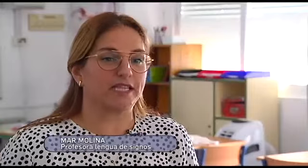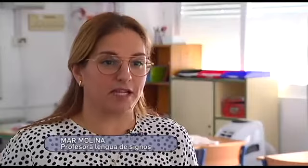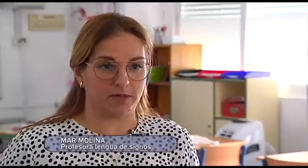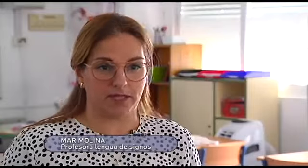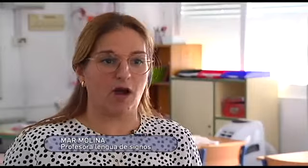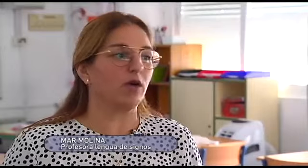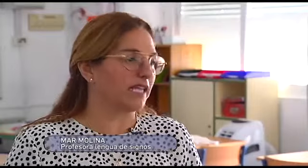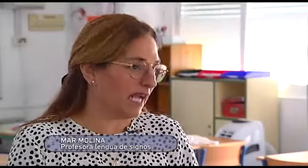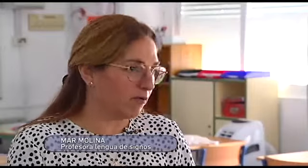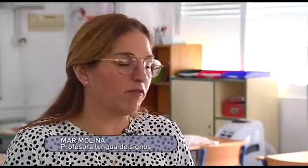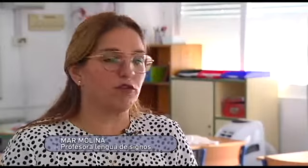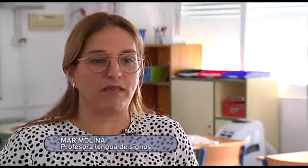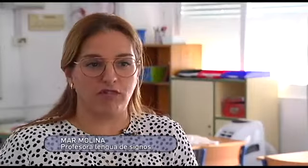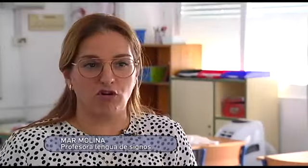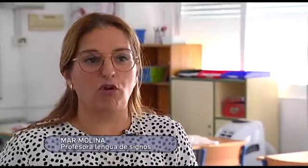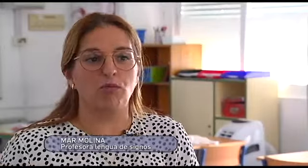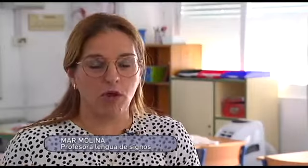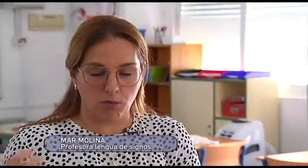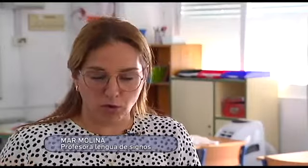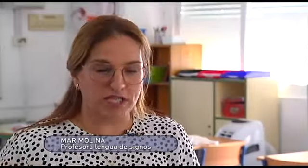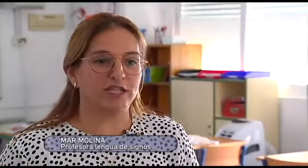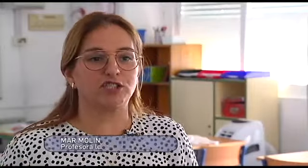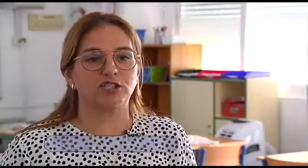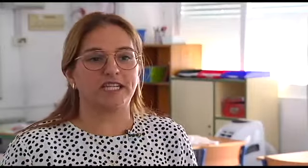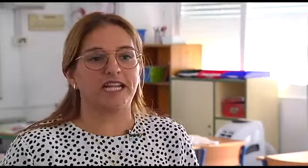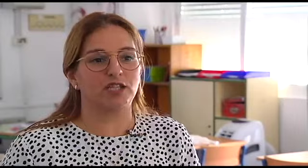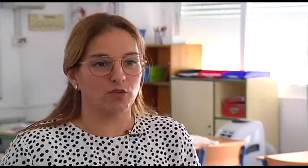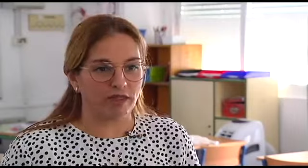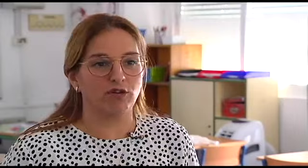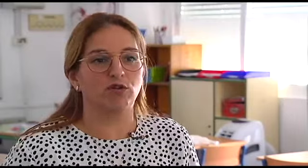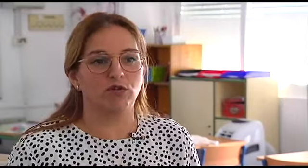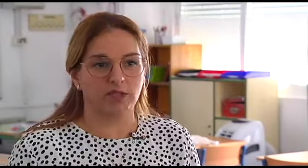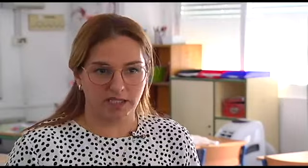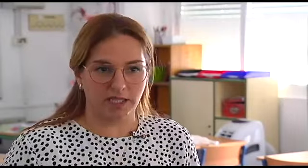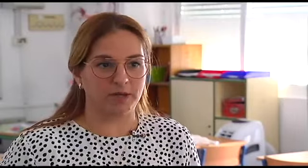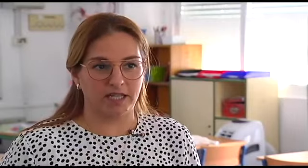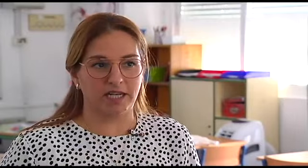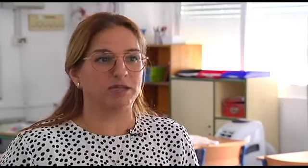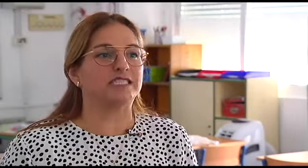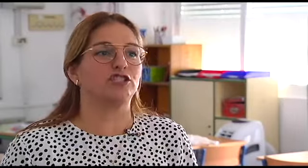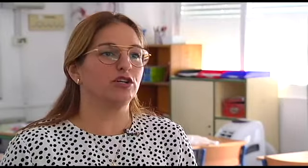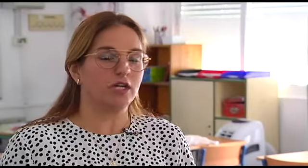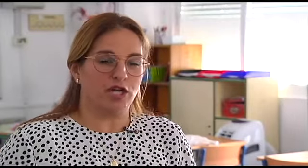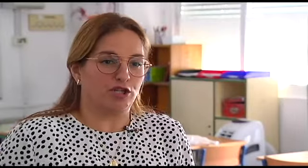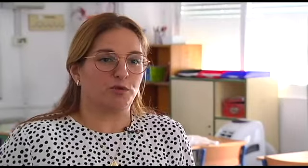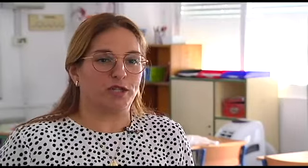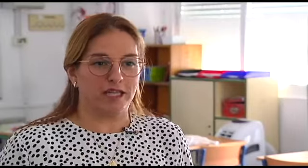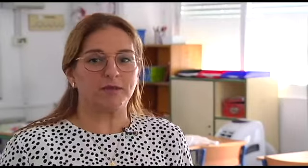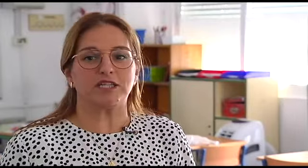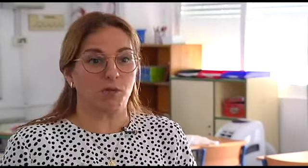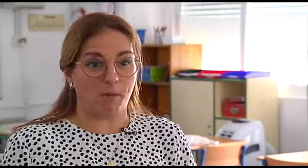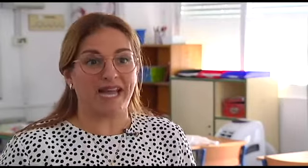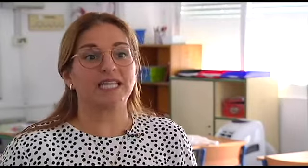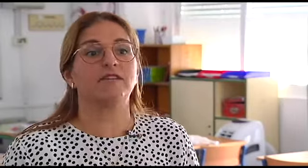intereses. Aunque tengamos formación, muchas de nosotras y titulación de intérprete de lengua de signos, no somos intérpretes. Somos maestras